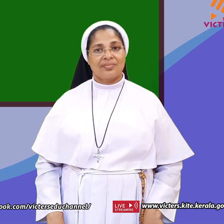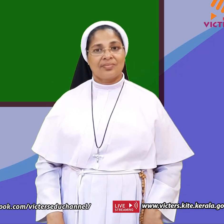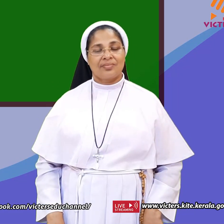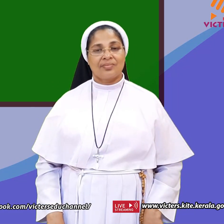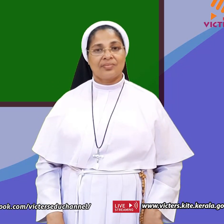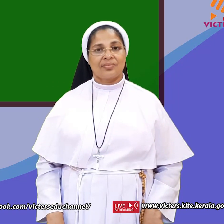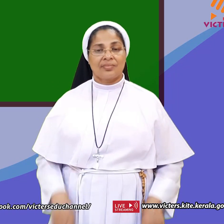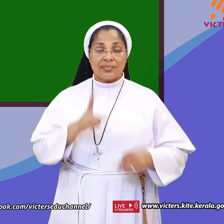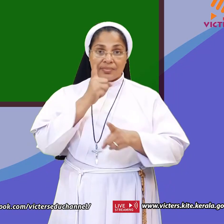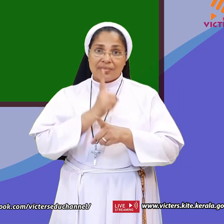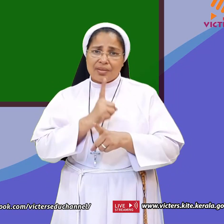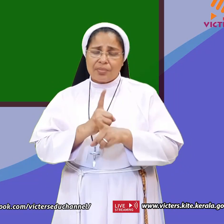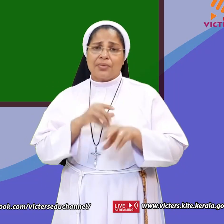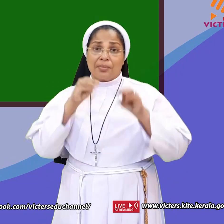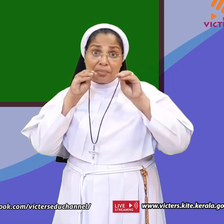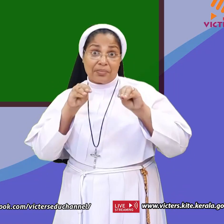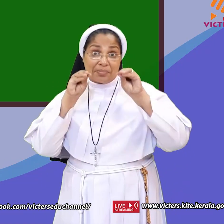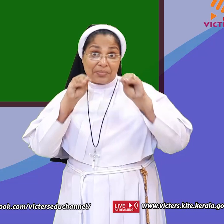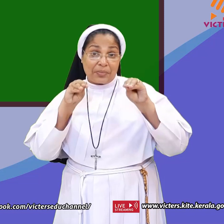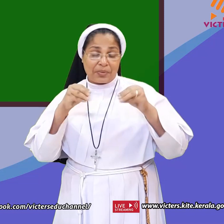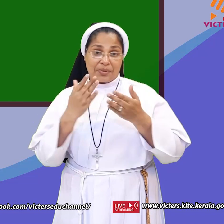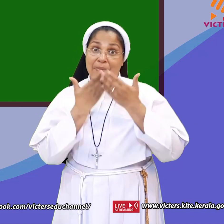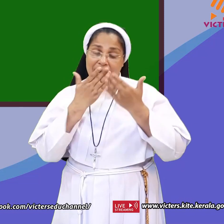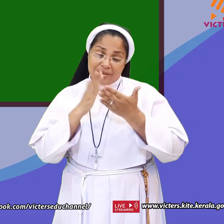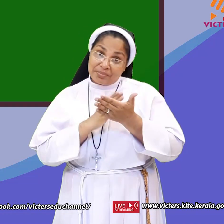അധ്യാപകർ പഠിപ്പിക്കുന്ന പാഠഭാഗങ്ങൾ